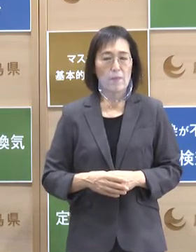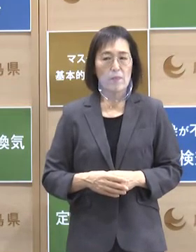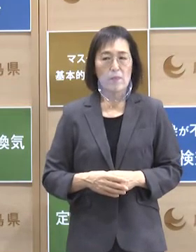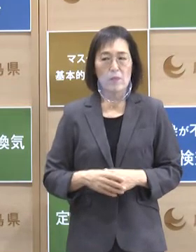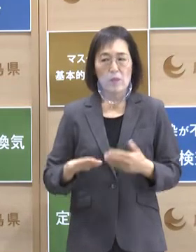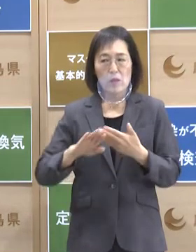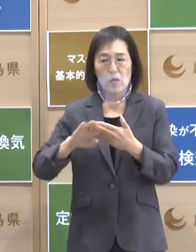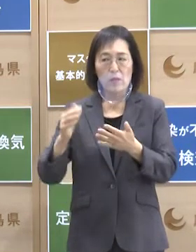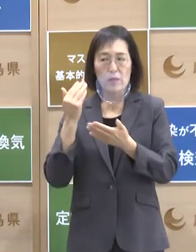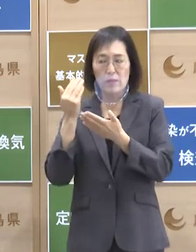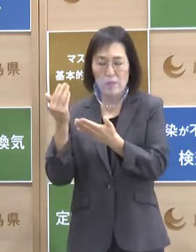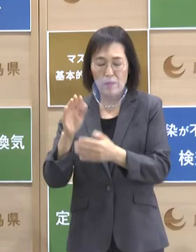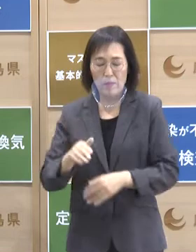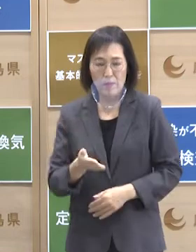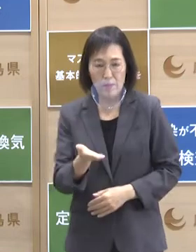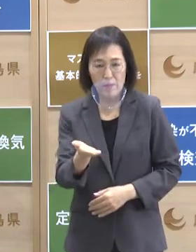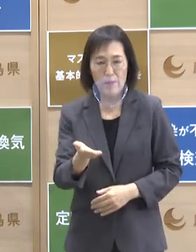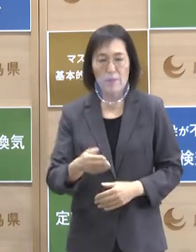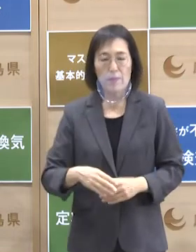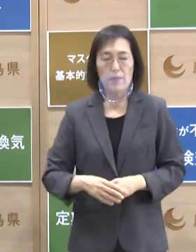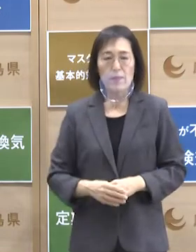その他あります？